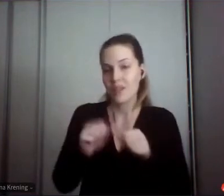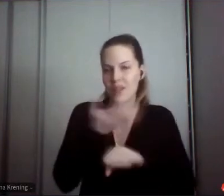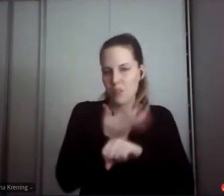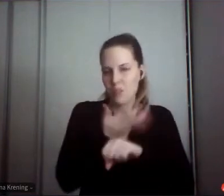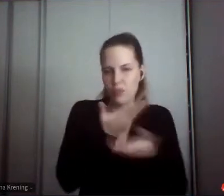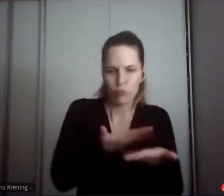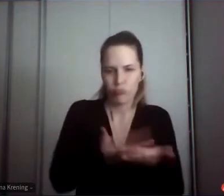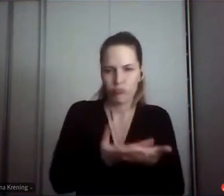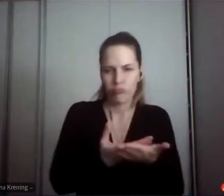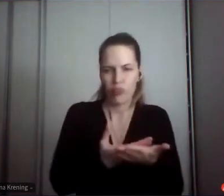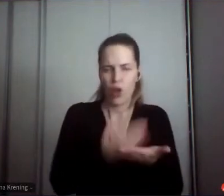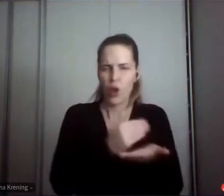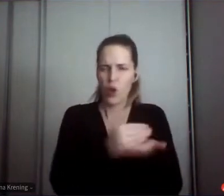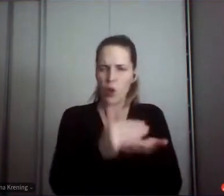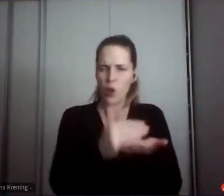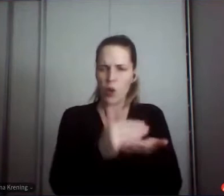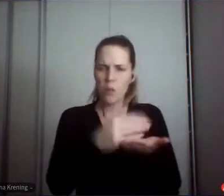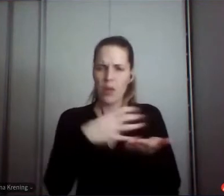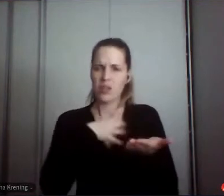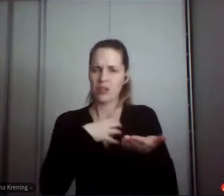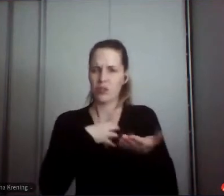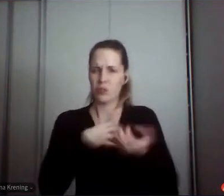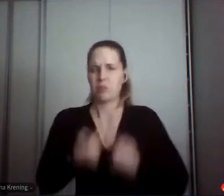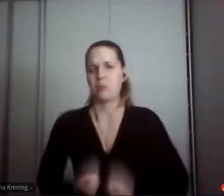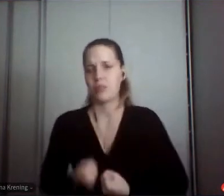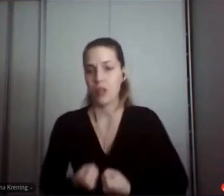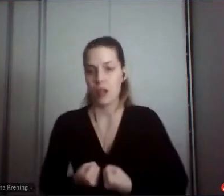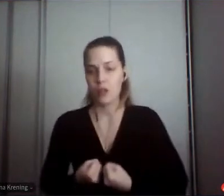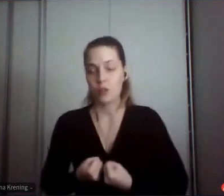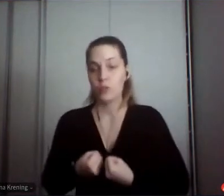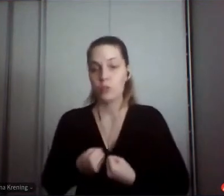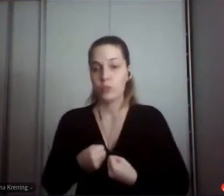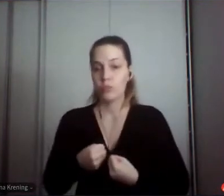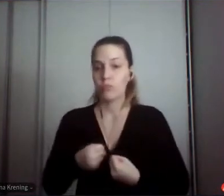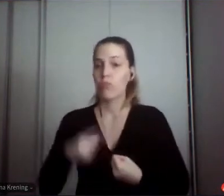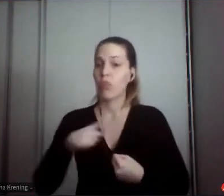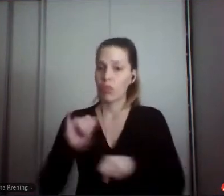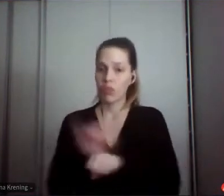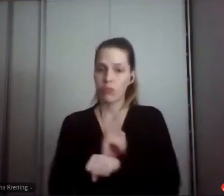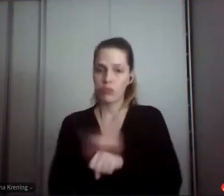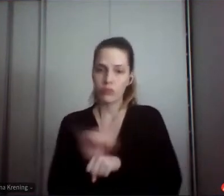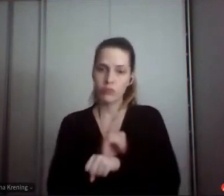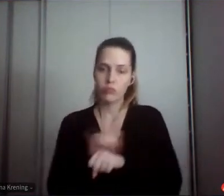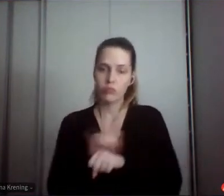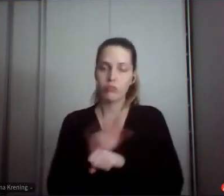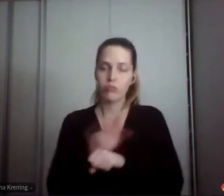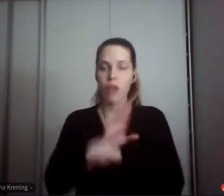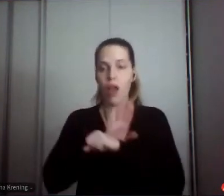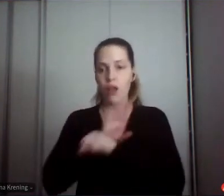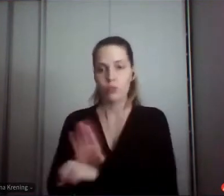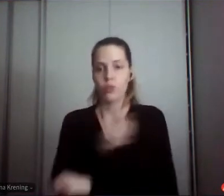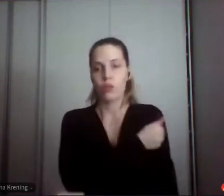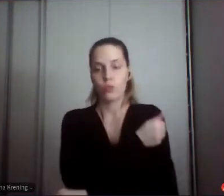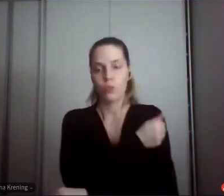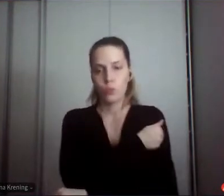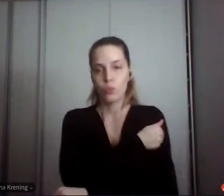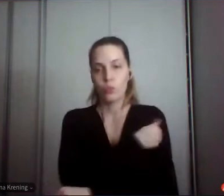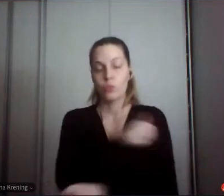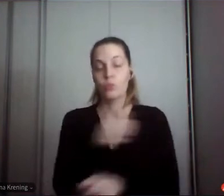sobrecarregando demais, a gente tem uma série de mecanismos que a gente pode auxiliar esses alunos e a gente pode